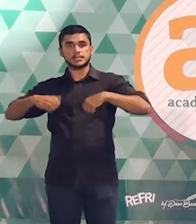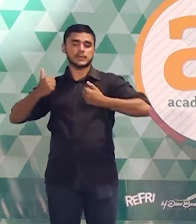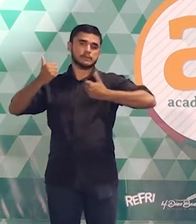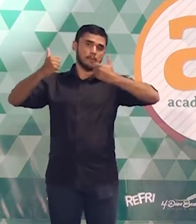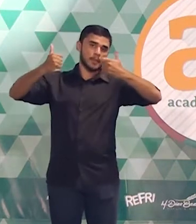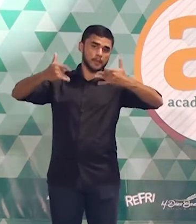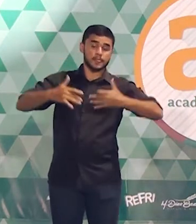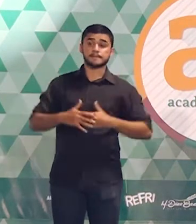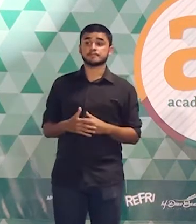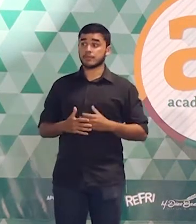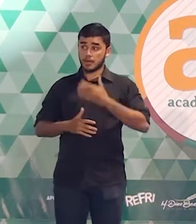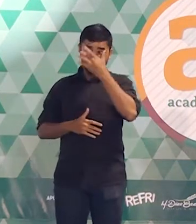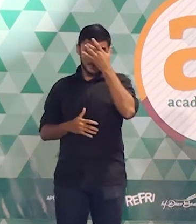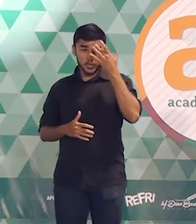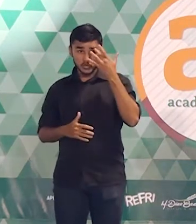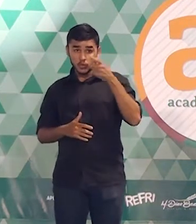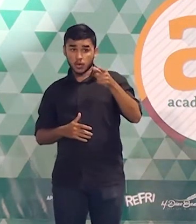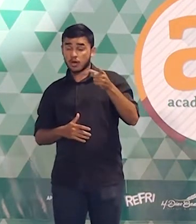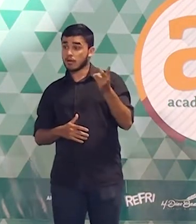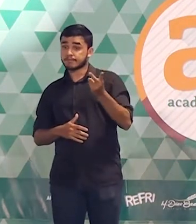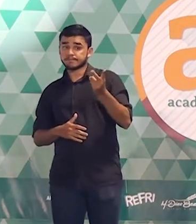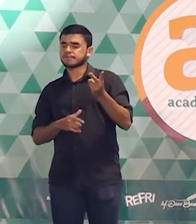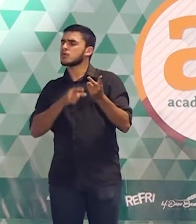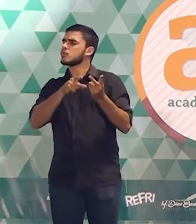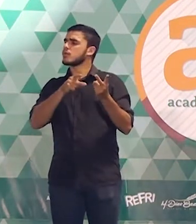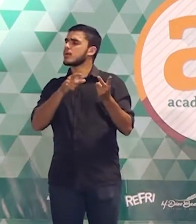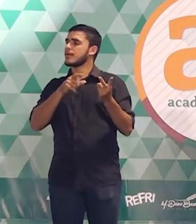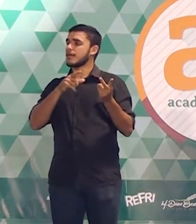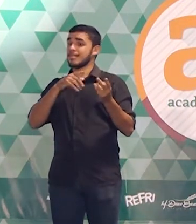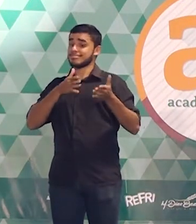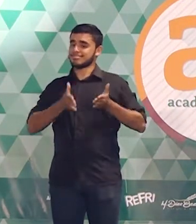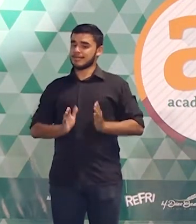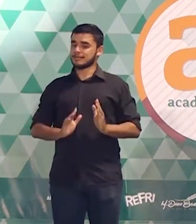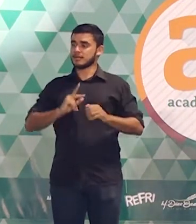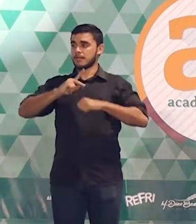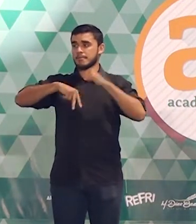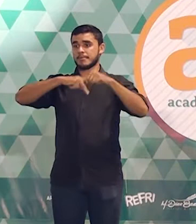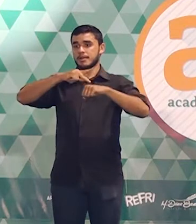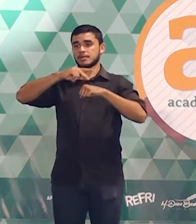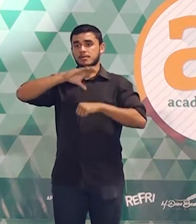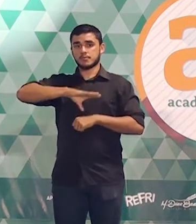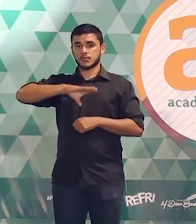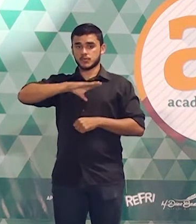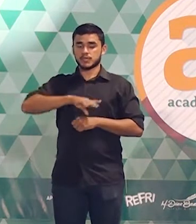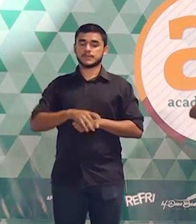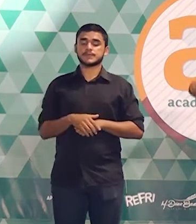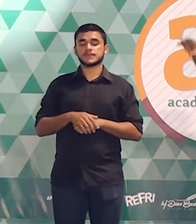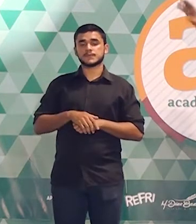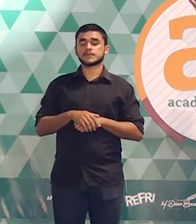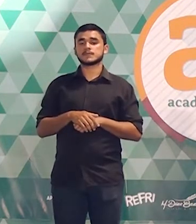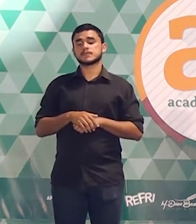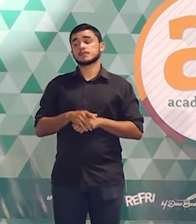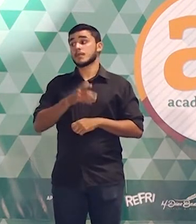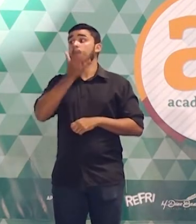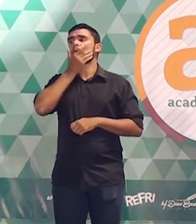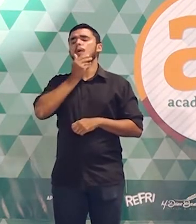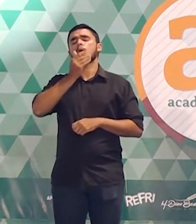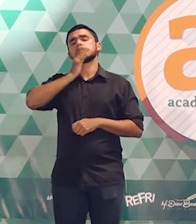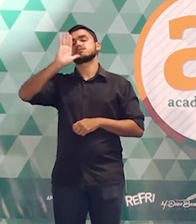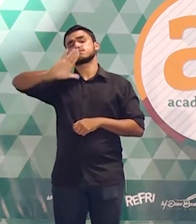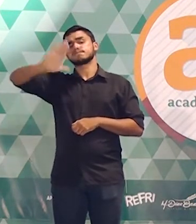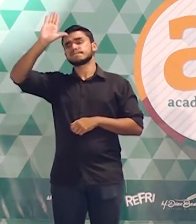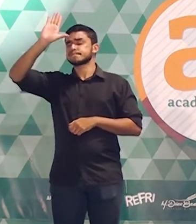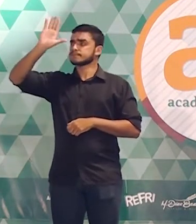Daí que havia um casal de portugueses assistindo a aula. Um casal de portugueses. O rapaz levanta